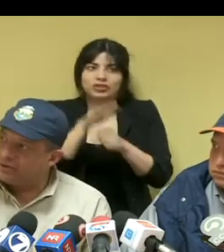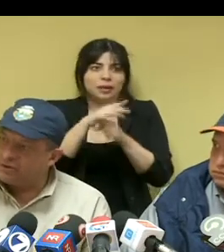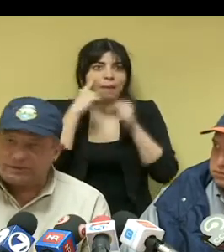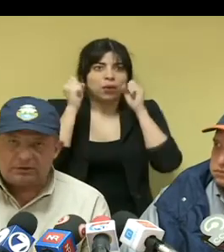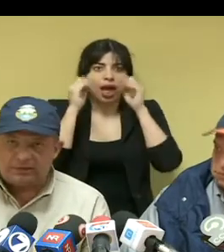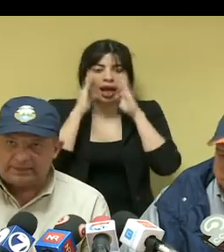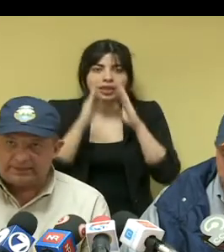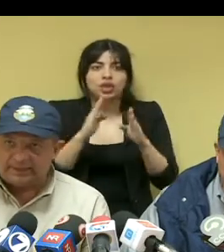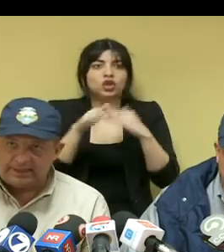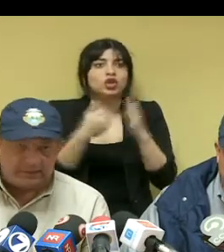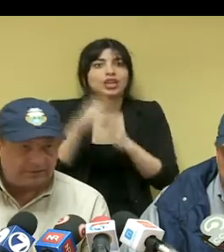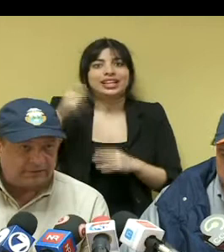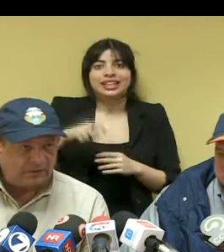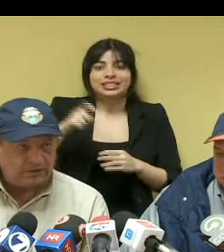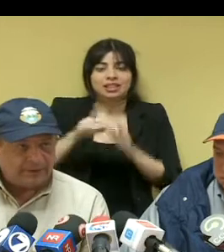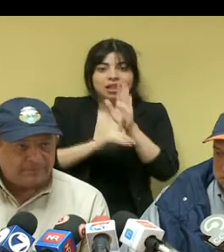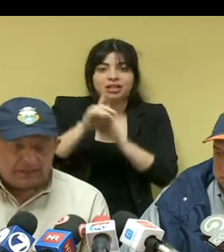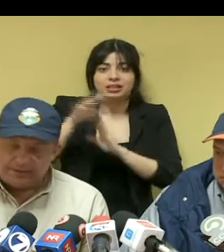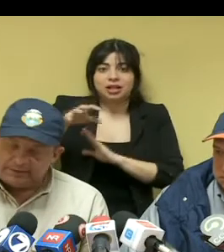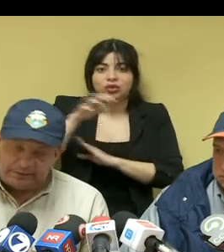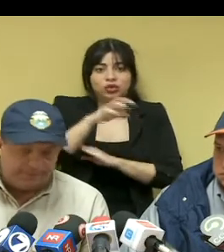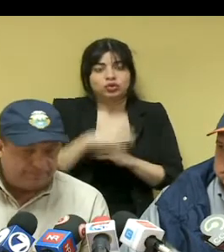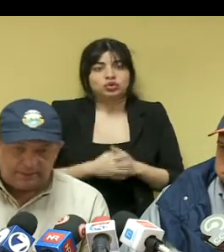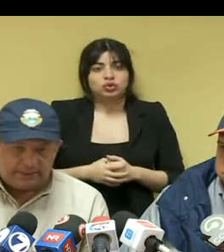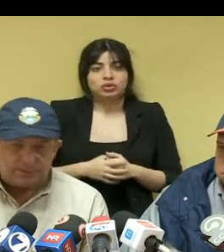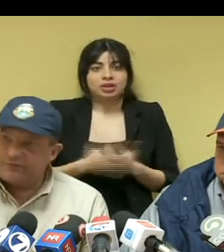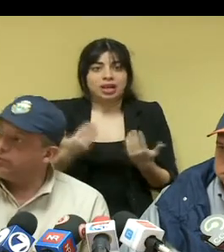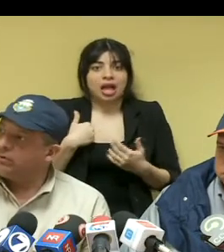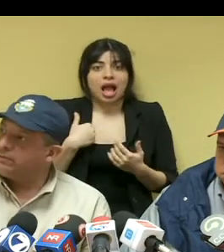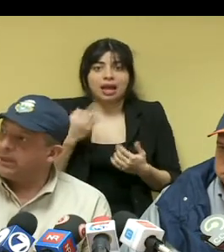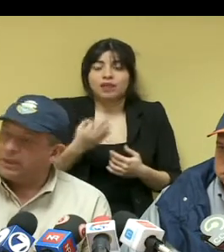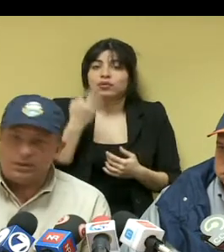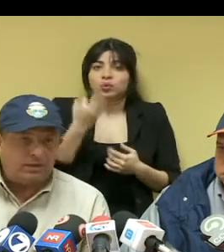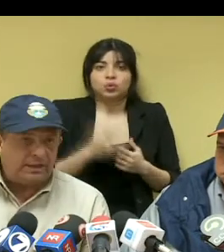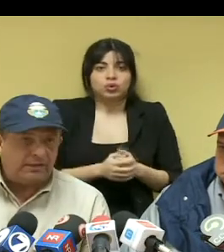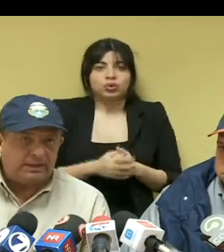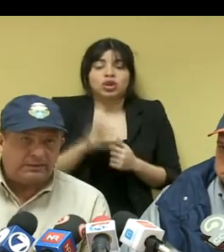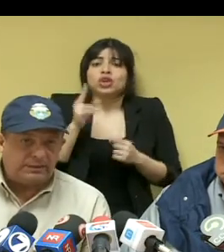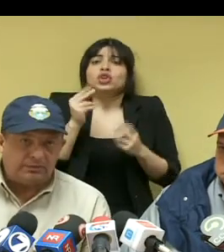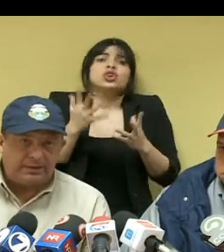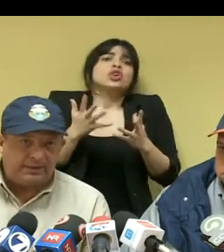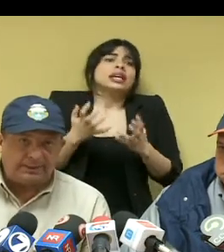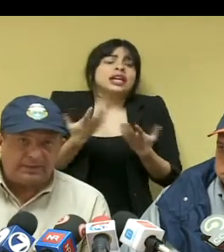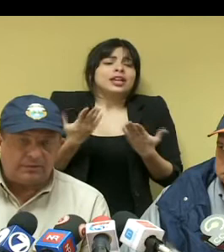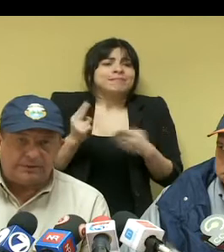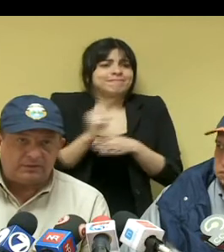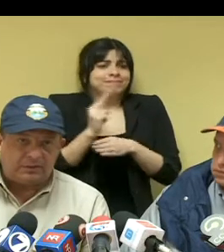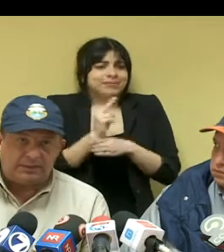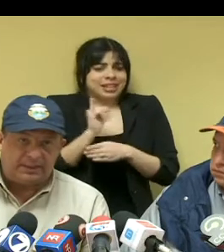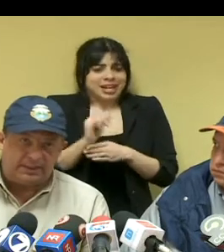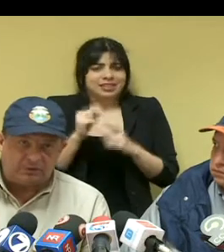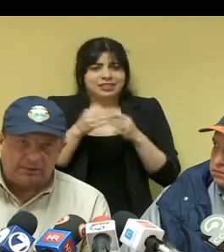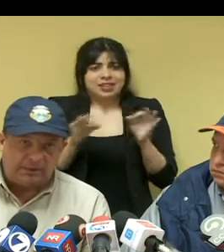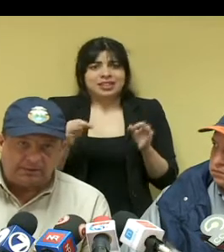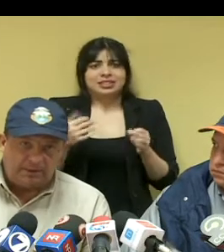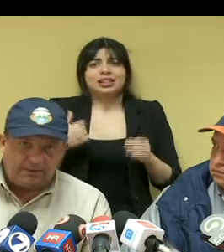atender todas las necesidades de desarrollo que tenemos a futuro. y no quiero que se utilice el argumento ahora